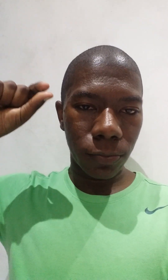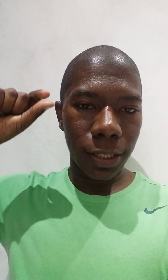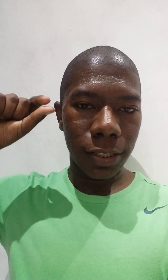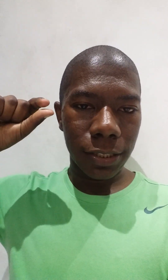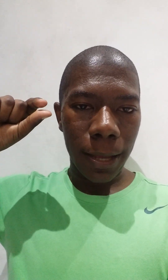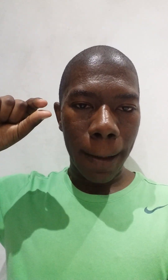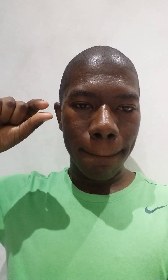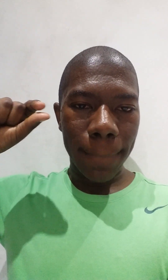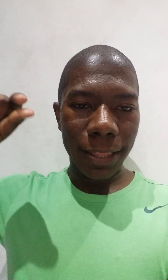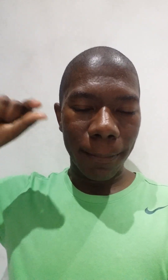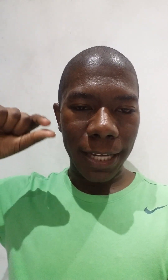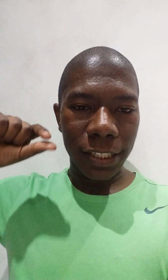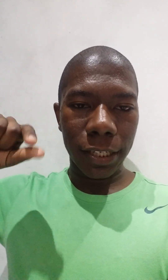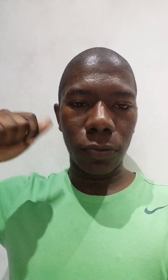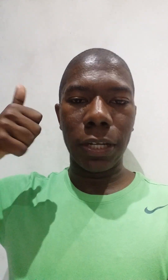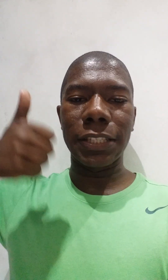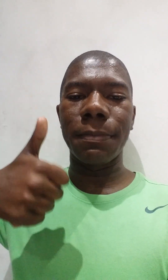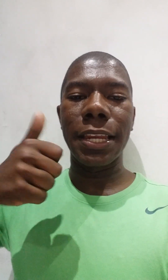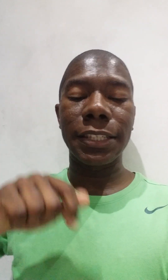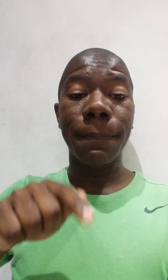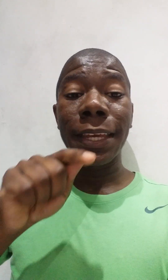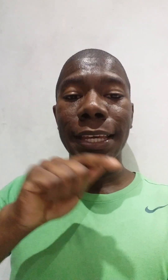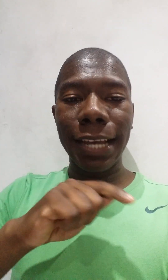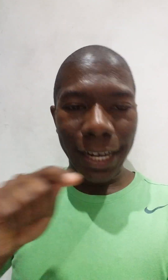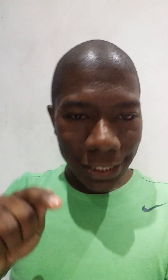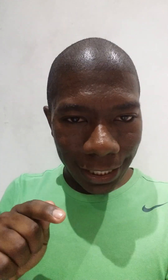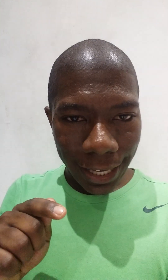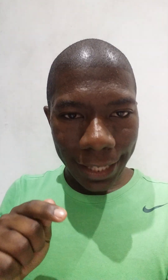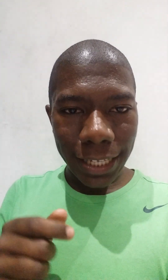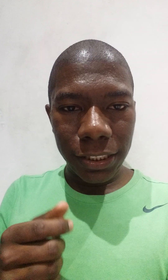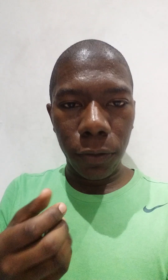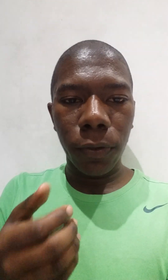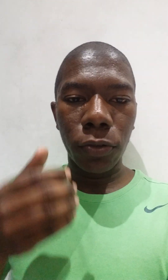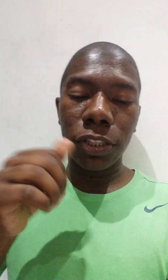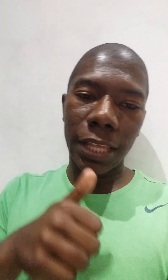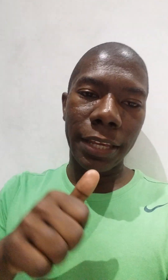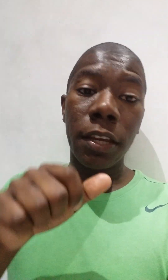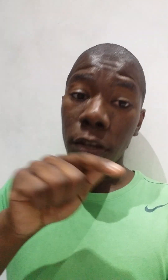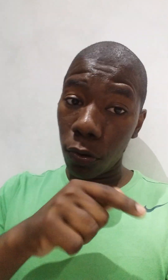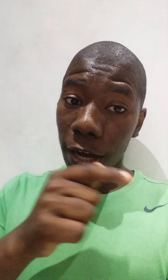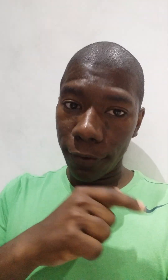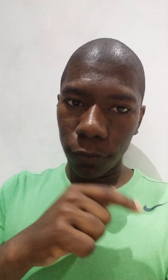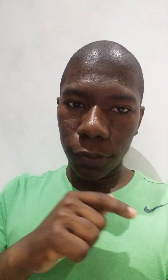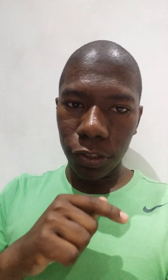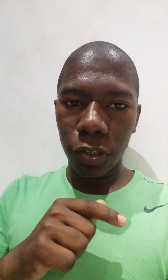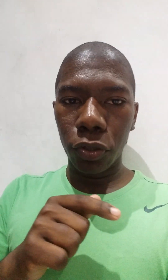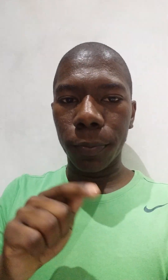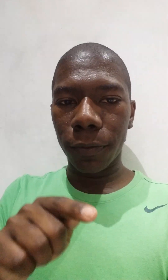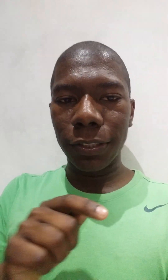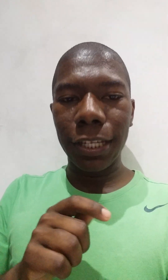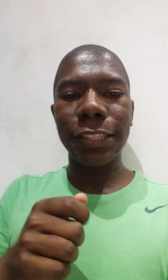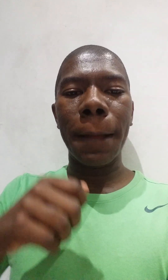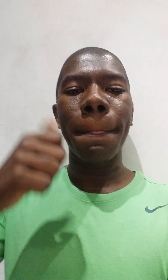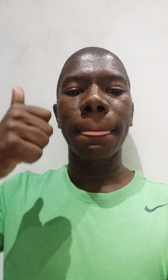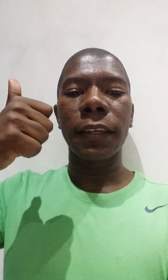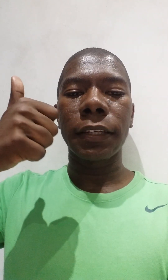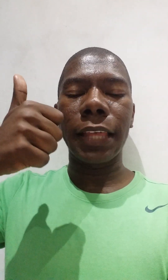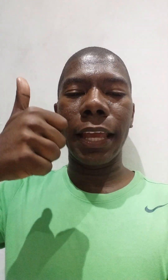humanas matemática e natureza beleza e a cartilha da redação é onde tem eu gravei no vídeo anterior para vocês né tem